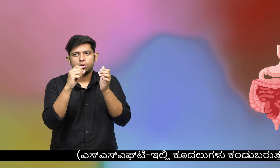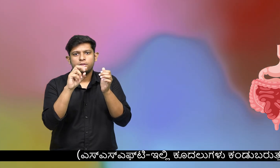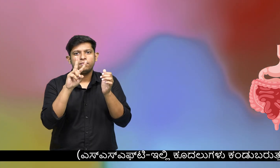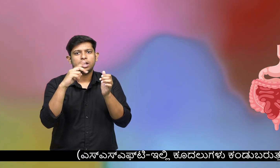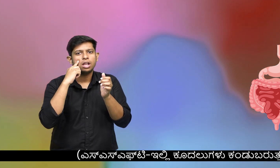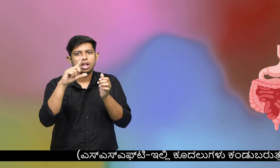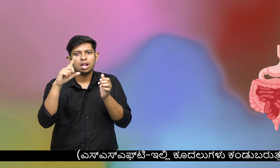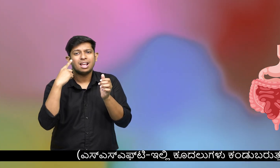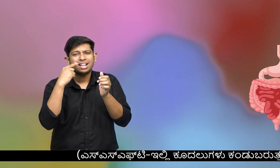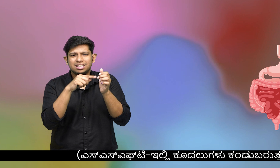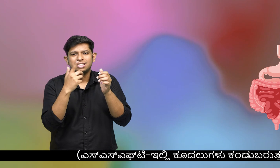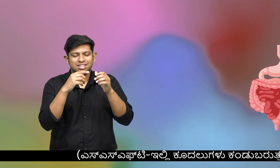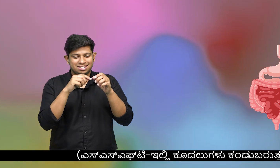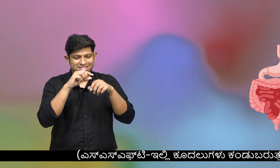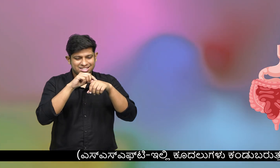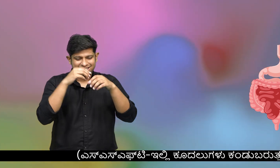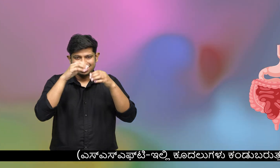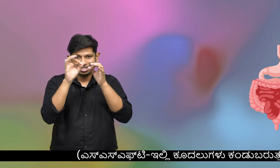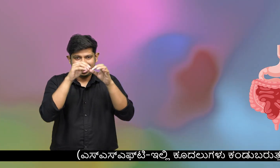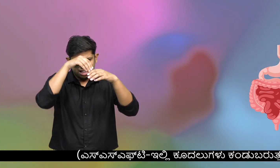SSFT ಇಲ್ಲಿ ಕೂದಲುಗಳು ಕಂಡುಬರುತ್ತವೆ.